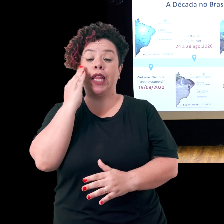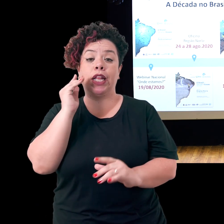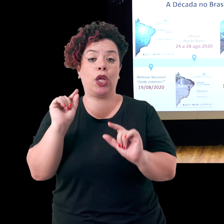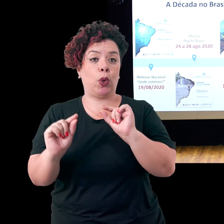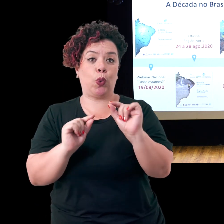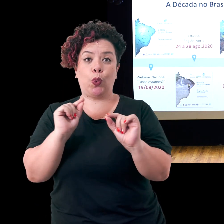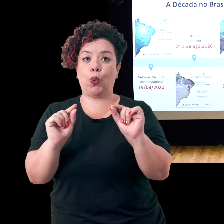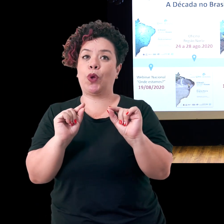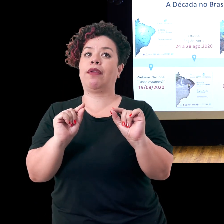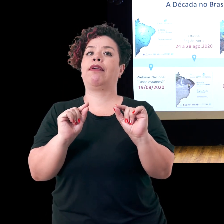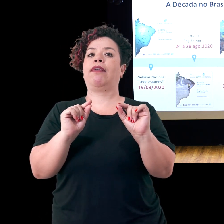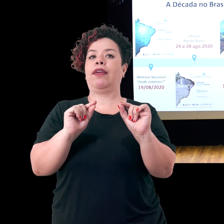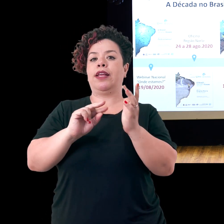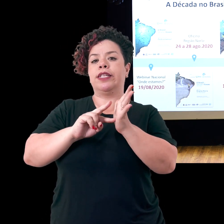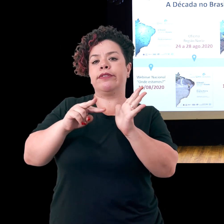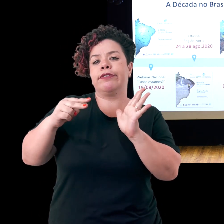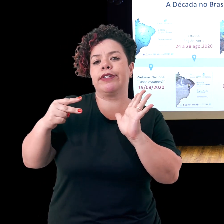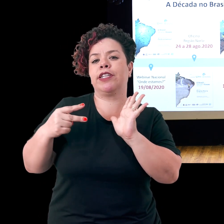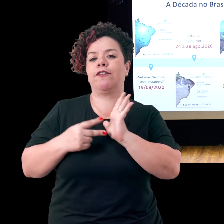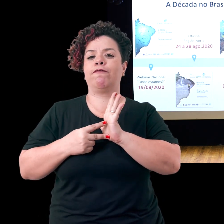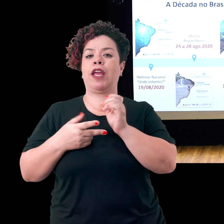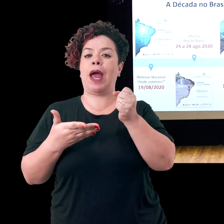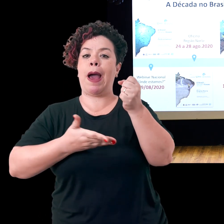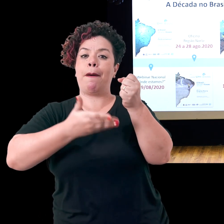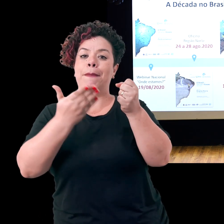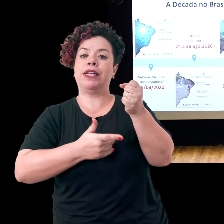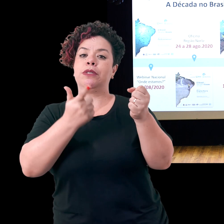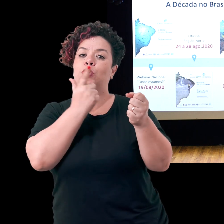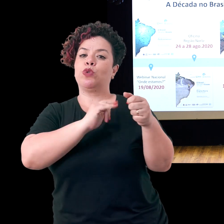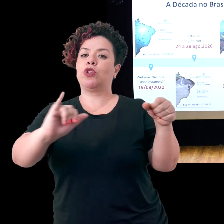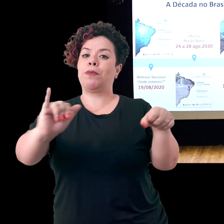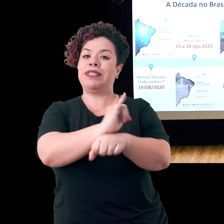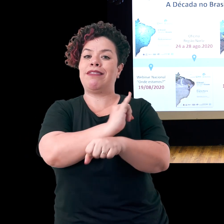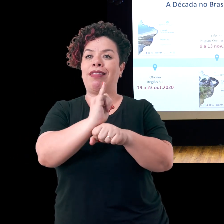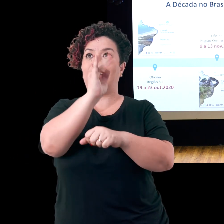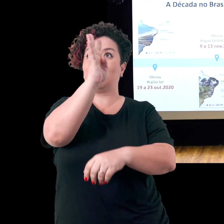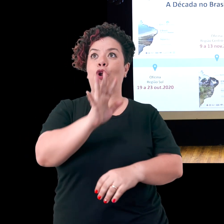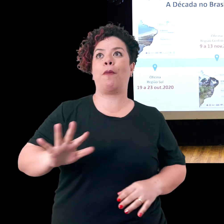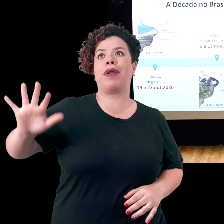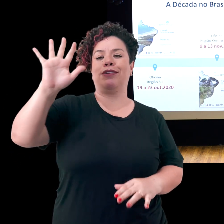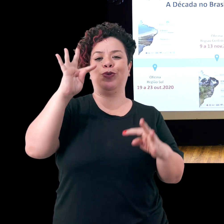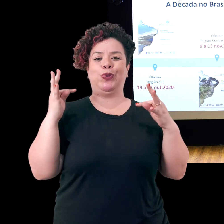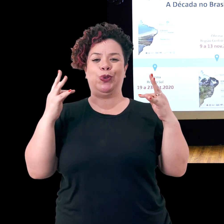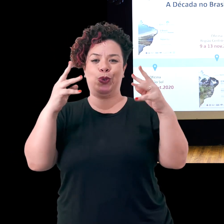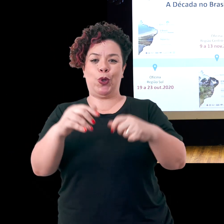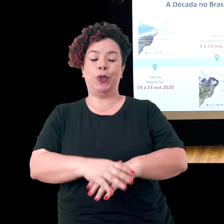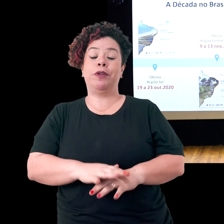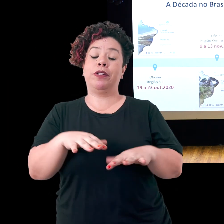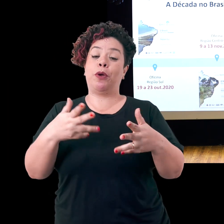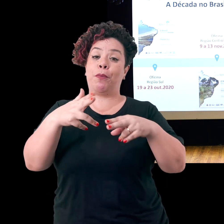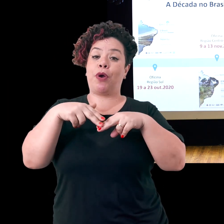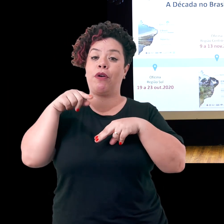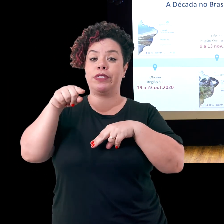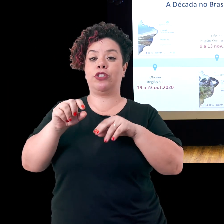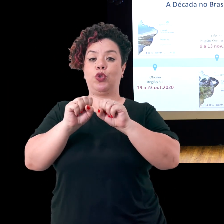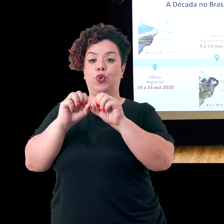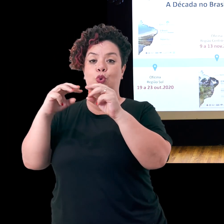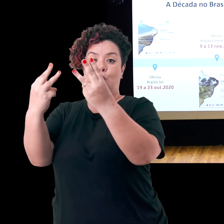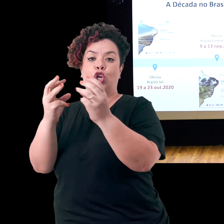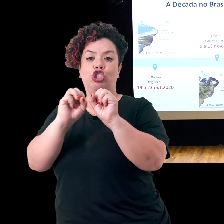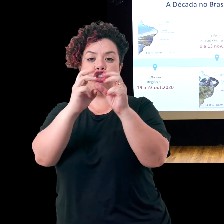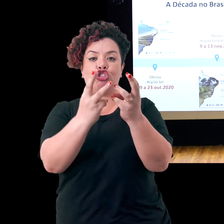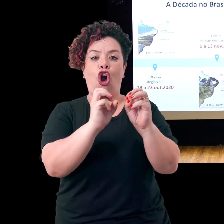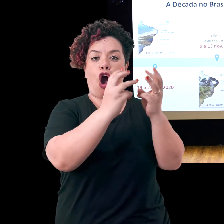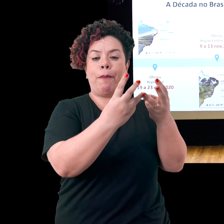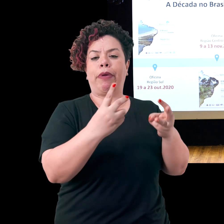entender o que seria, então, a base de um plano nacional. E, com isso, esses workshops, né, e não foram